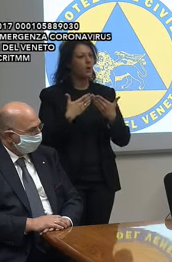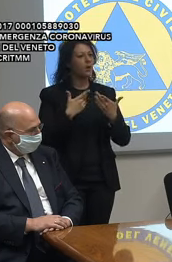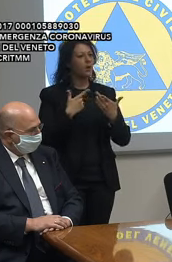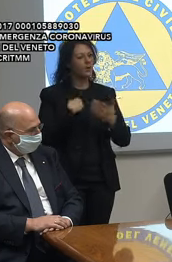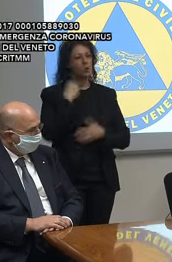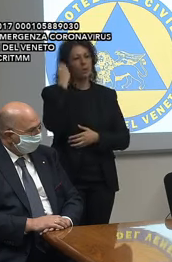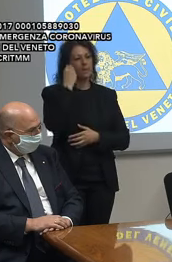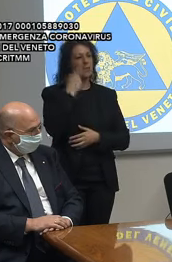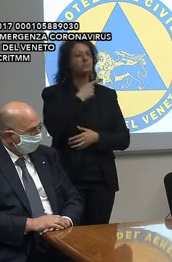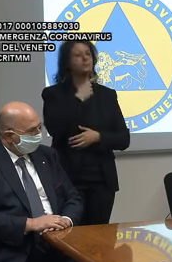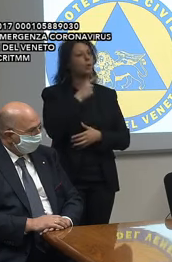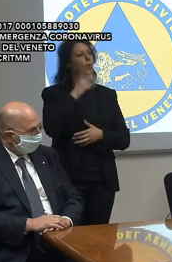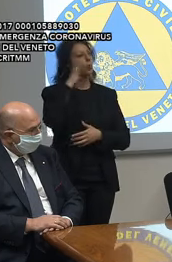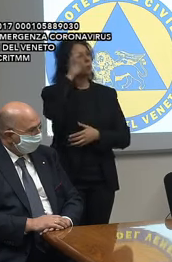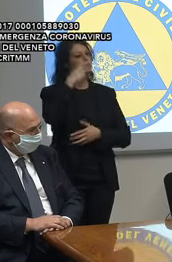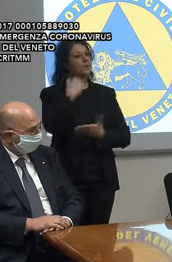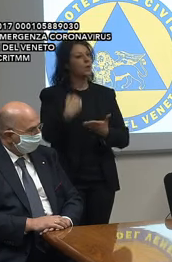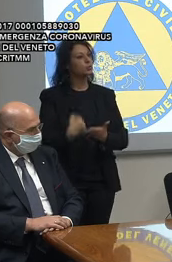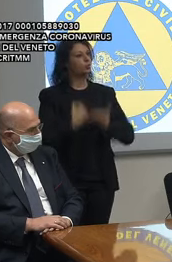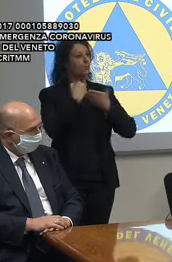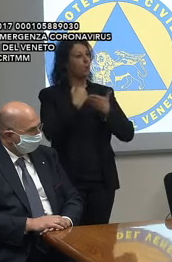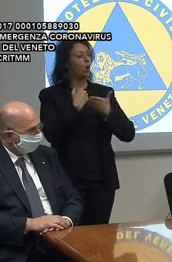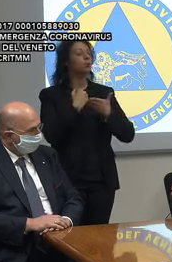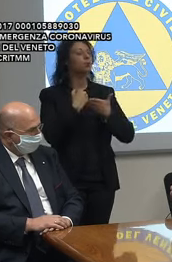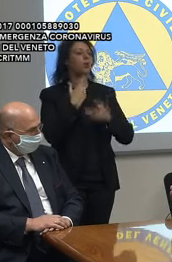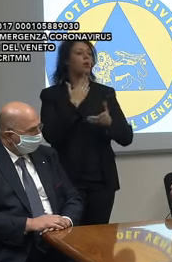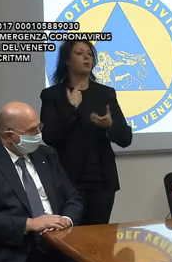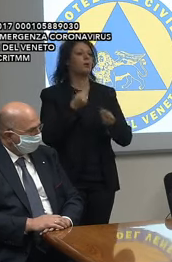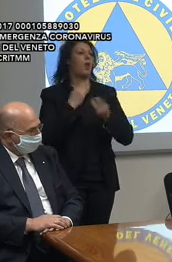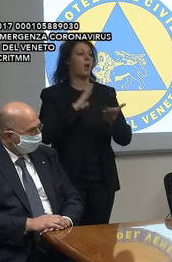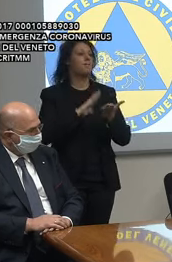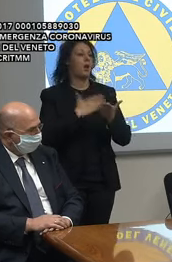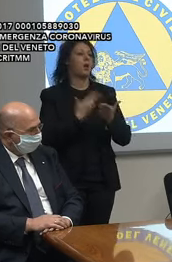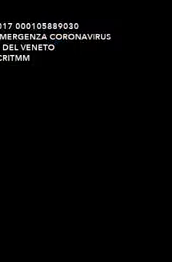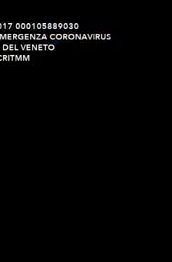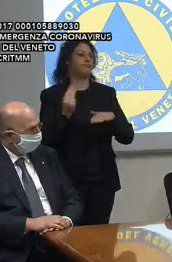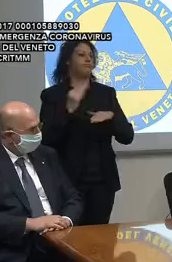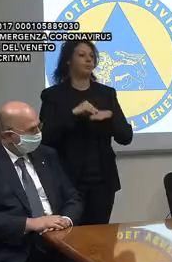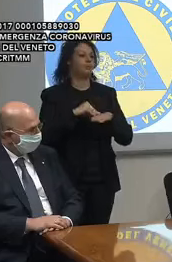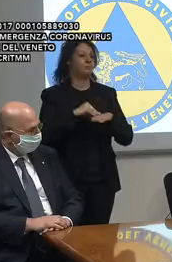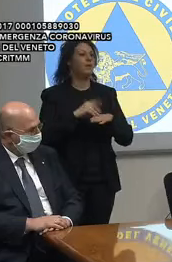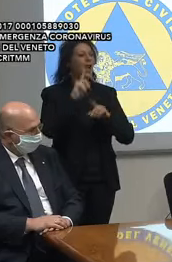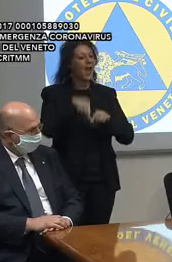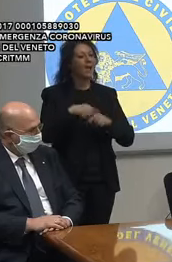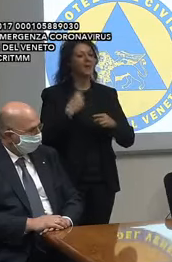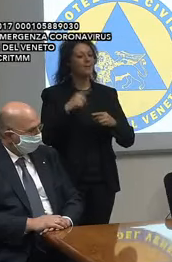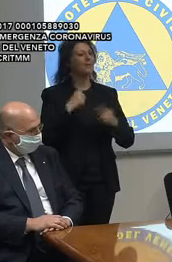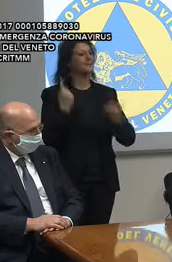accademico quotidianamente per noi sia un valore aggiunto. L'abbiamo visto con l'emergenza coronavirus.